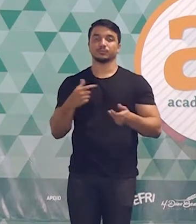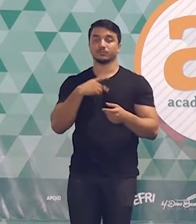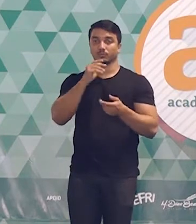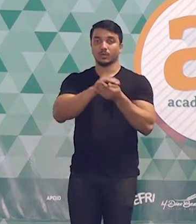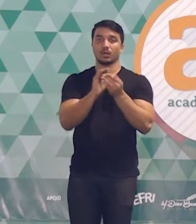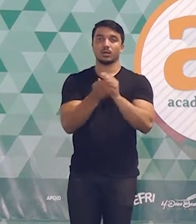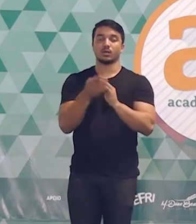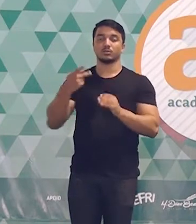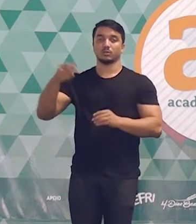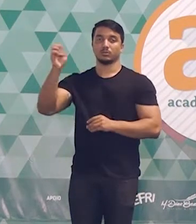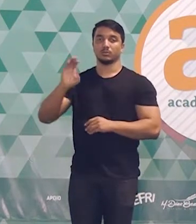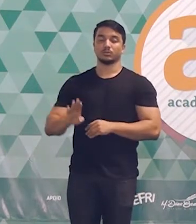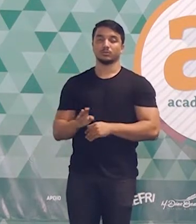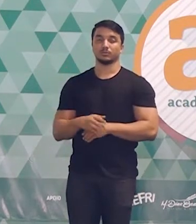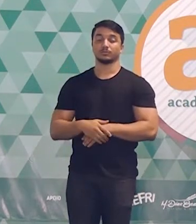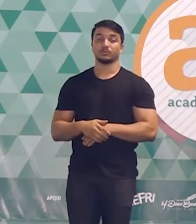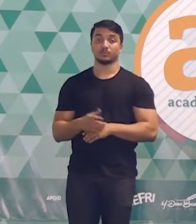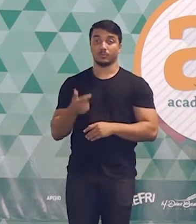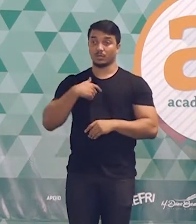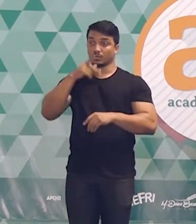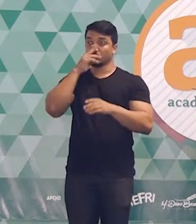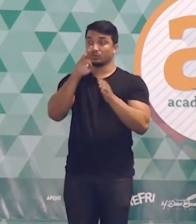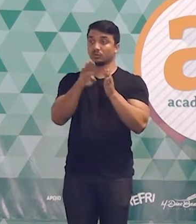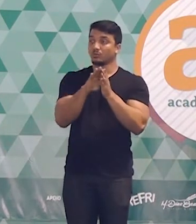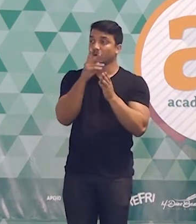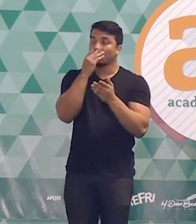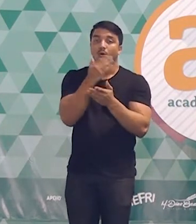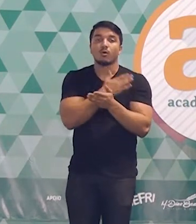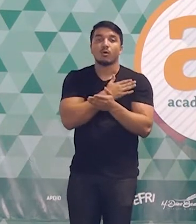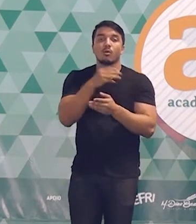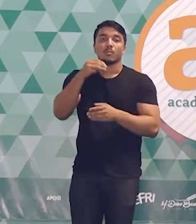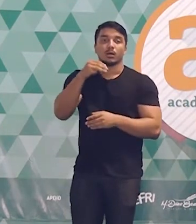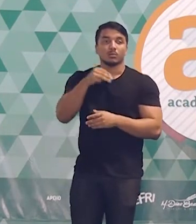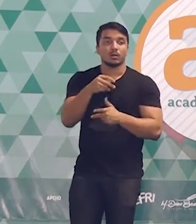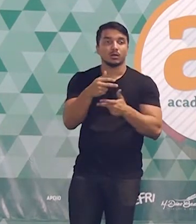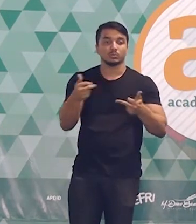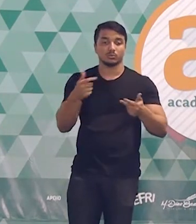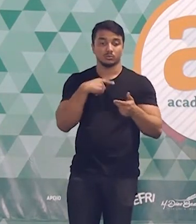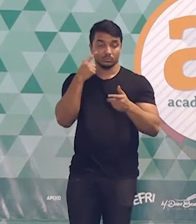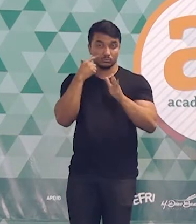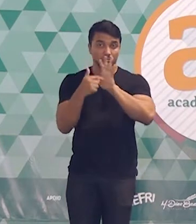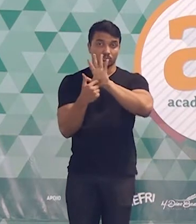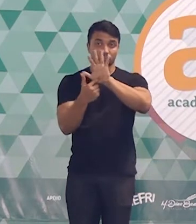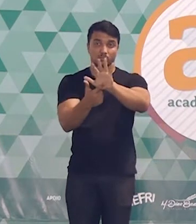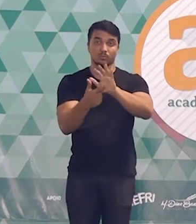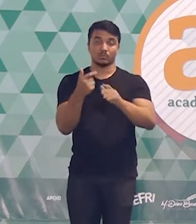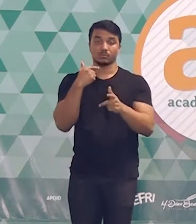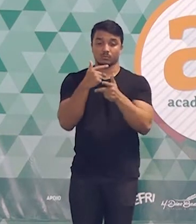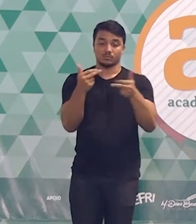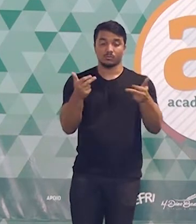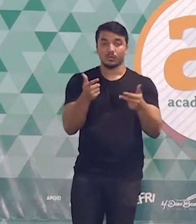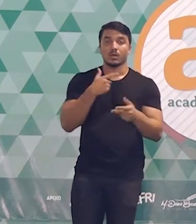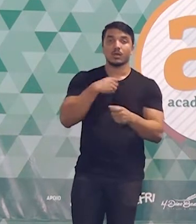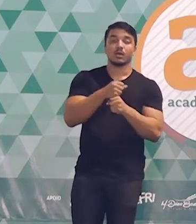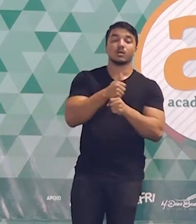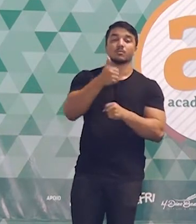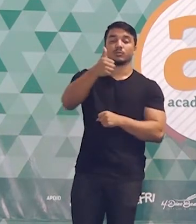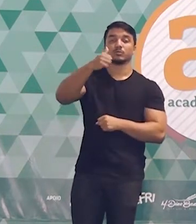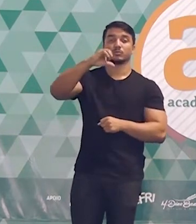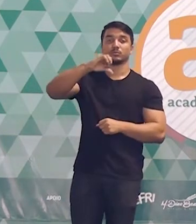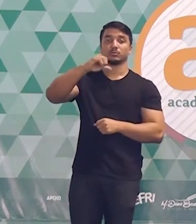da arte brasileira. E para quem é chegado à matemática, essa exposição de Anita Malfatti é de